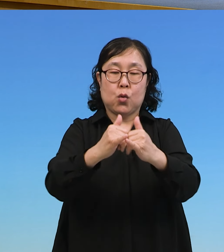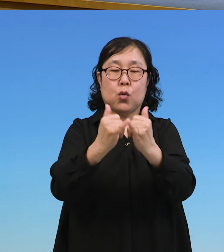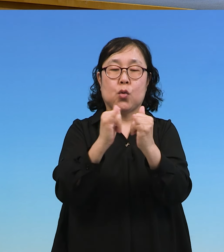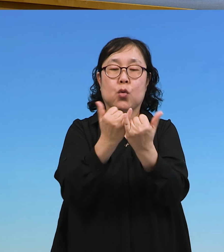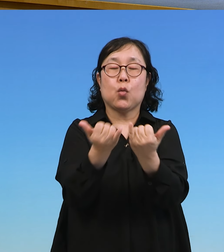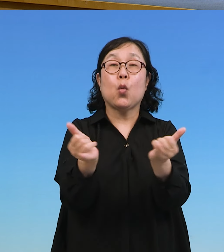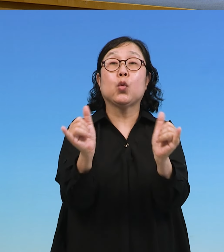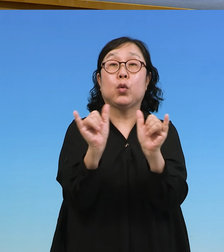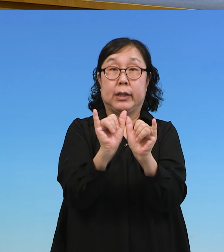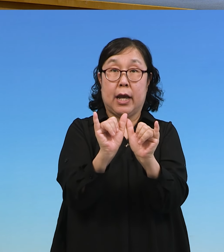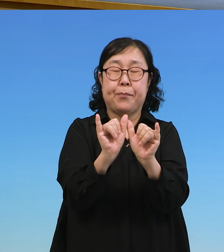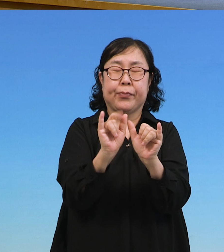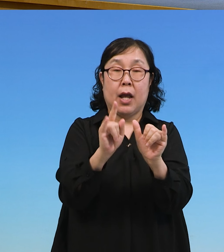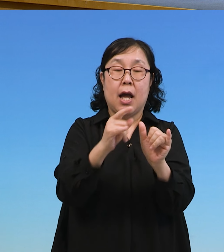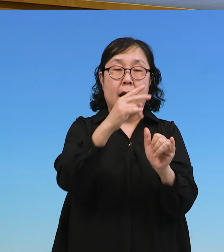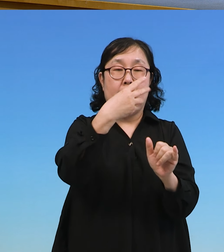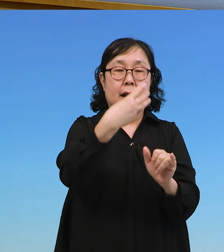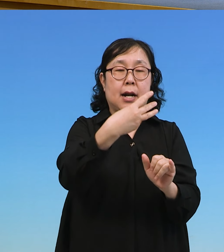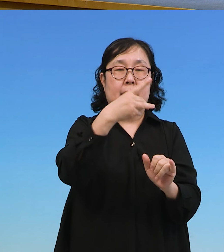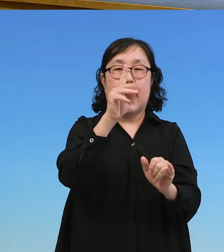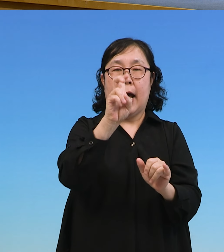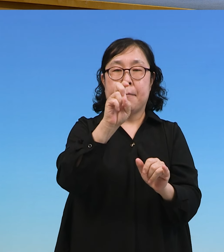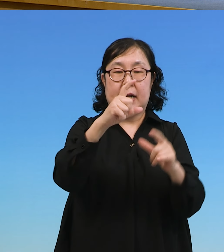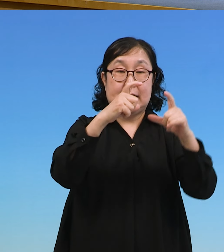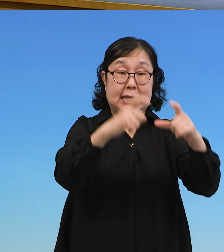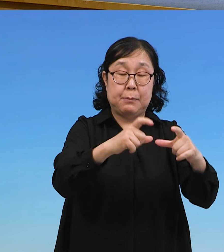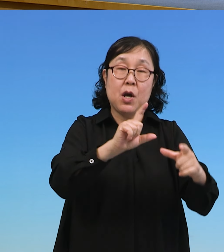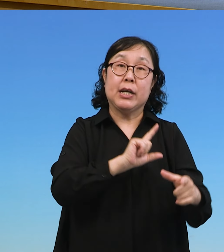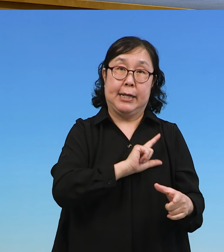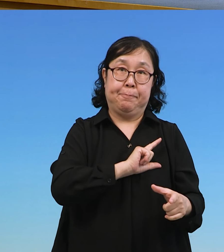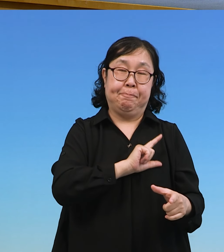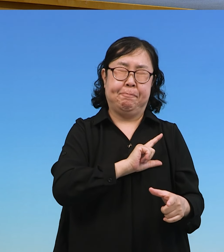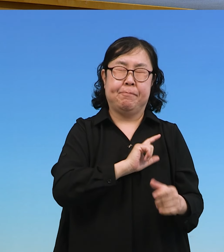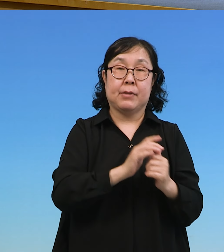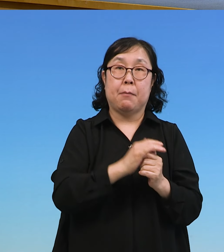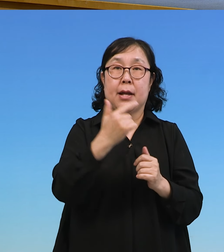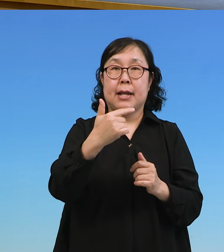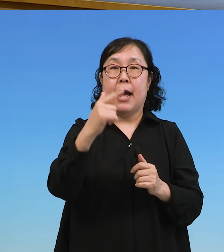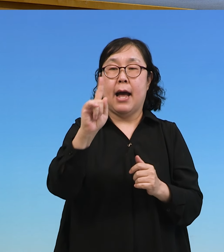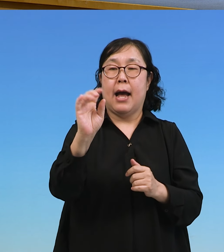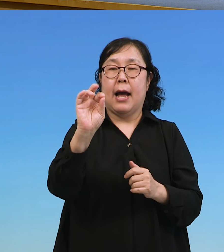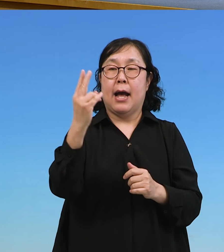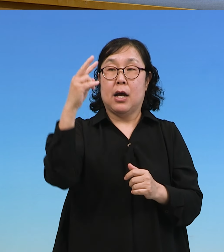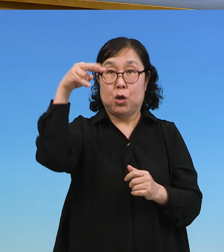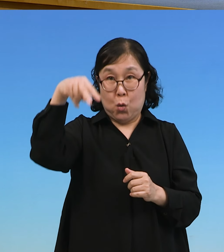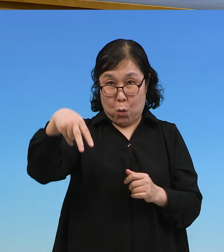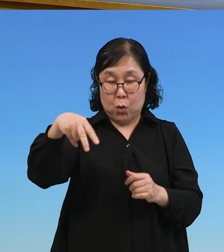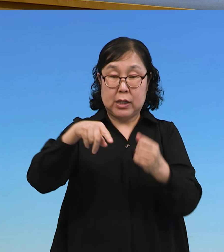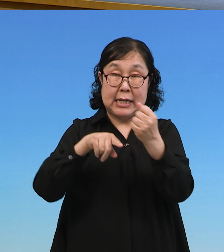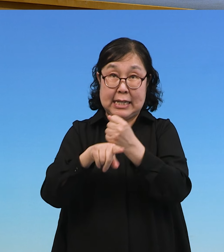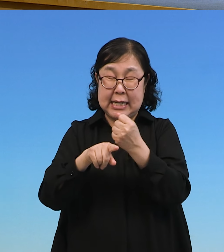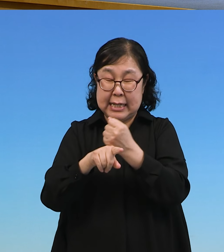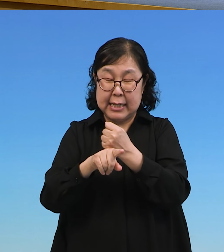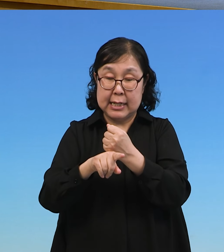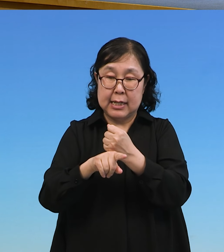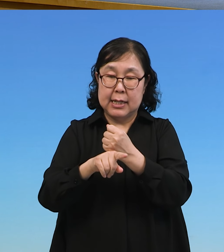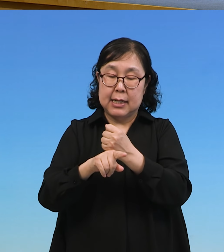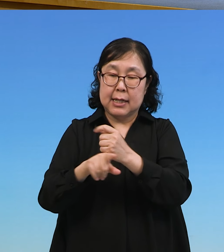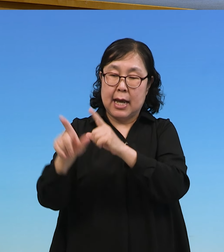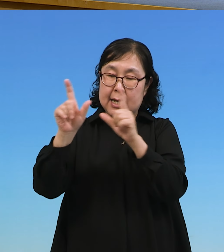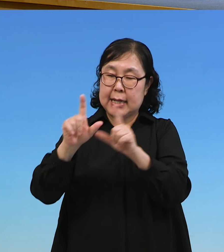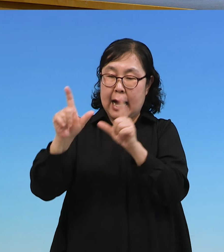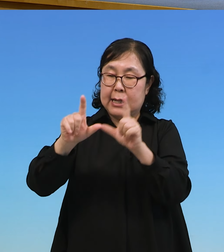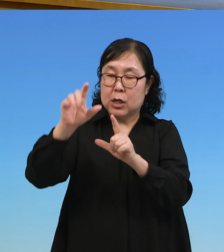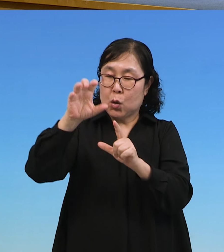선지자의 고향입니다. 라마는 고향 이름이고요, 나옅, 이건 그 거처